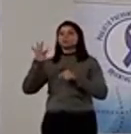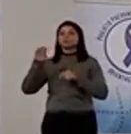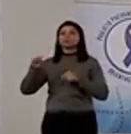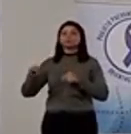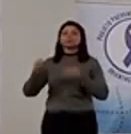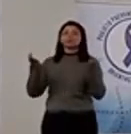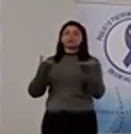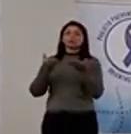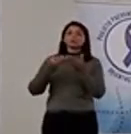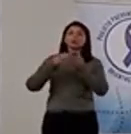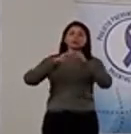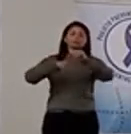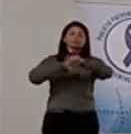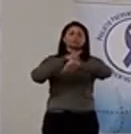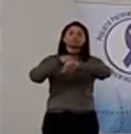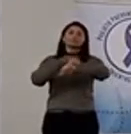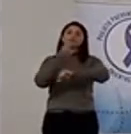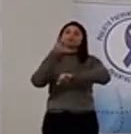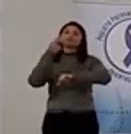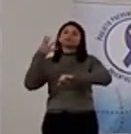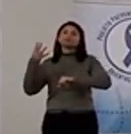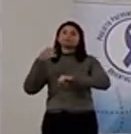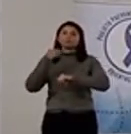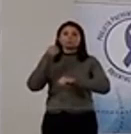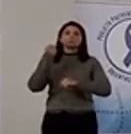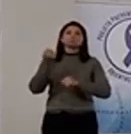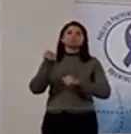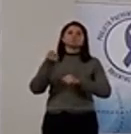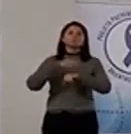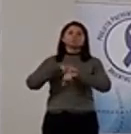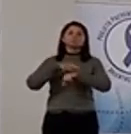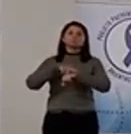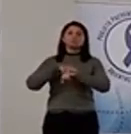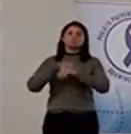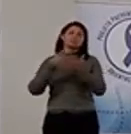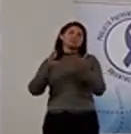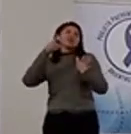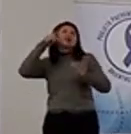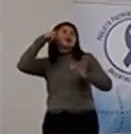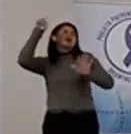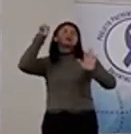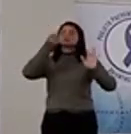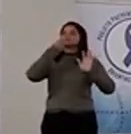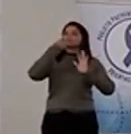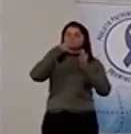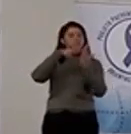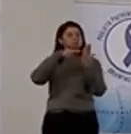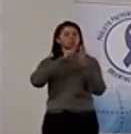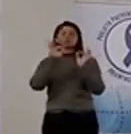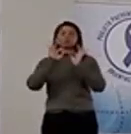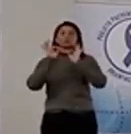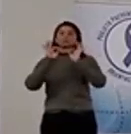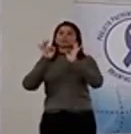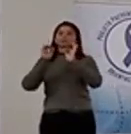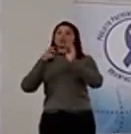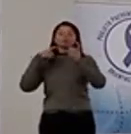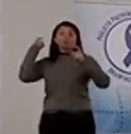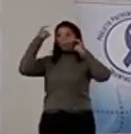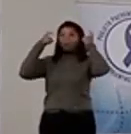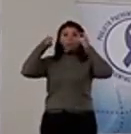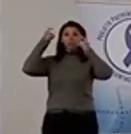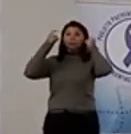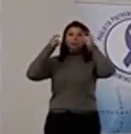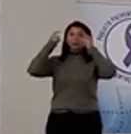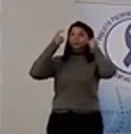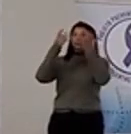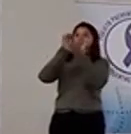Você pode, sei lá, deu a louca, você tomou um remédio, não leu a bula, aí quando leu a bula tem lá, não há dados. Aí você fica enlouquecida, e seu